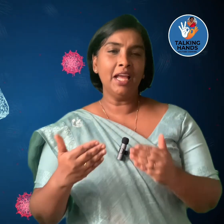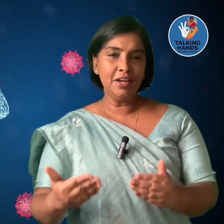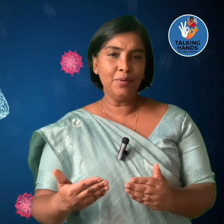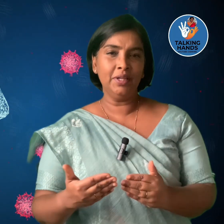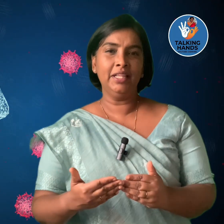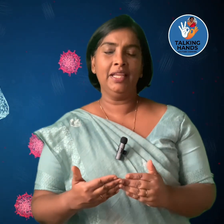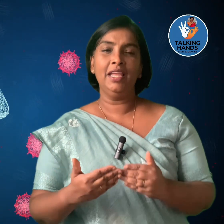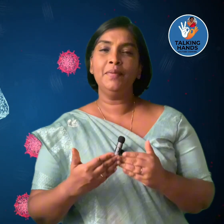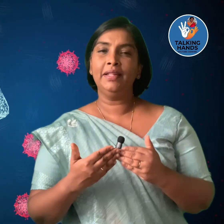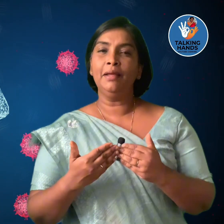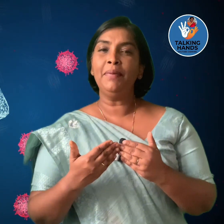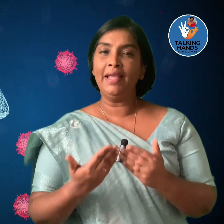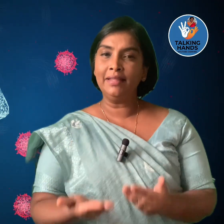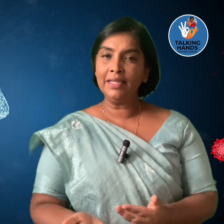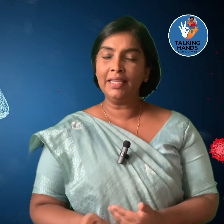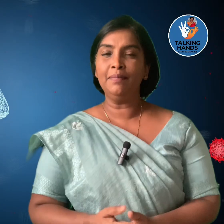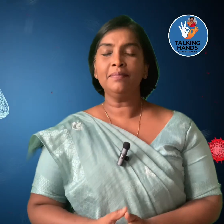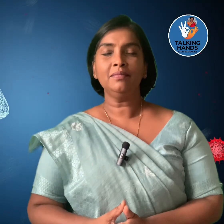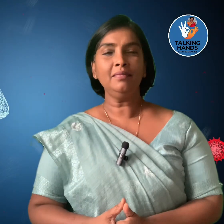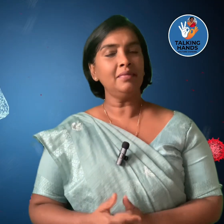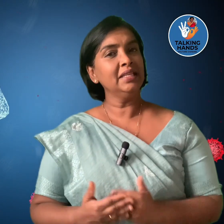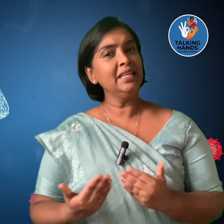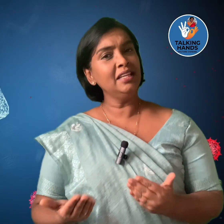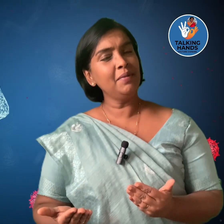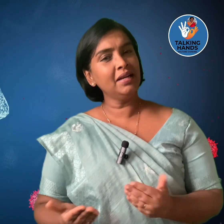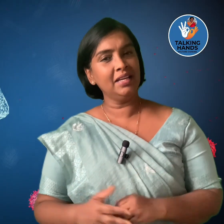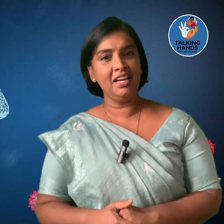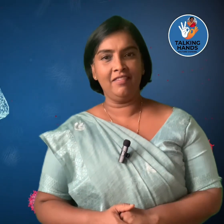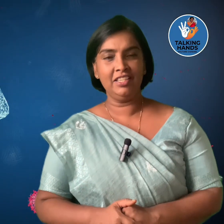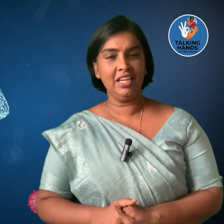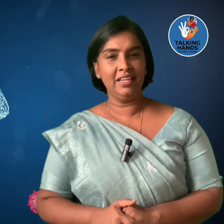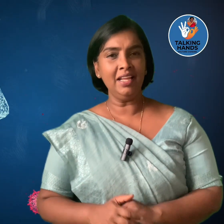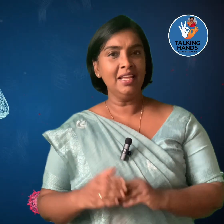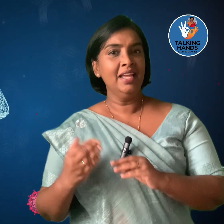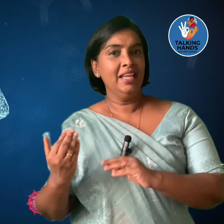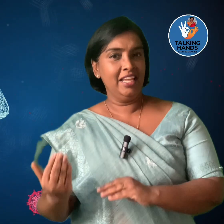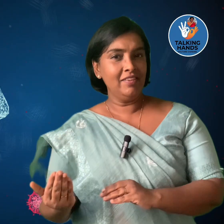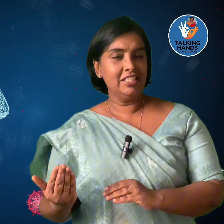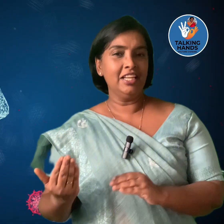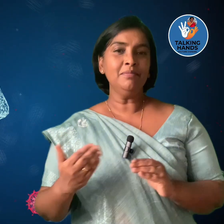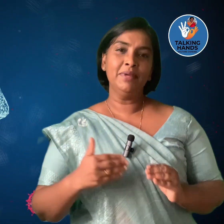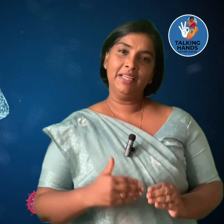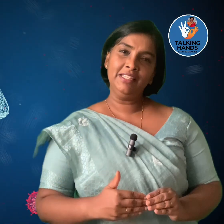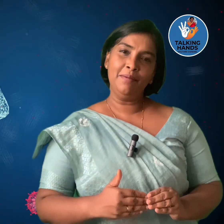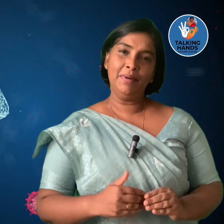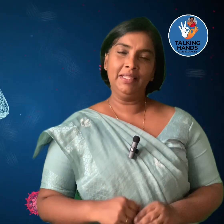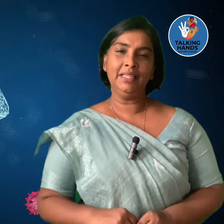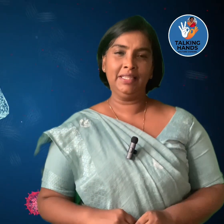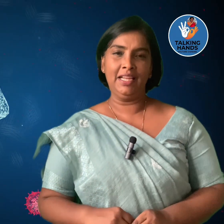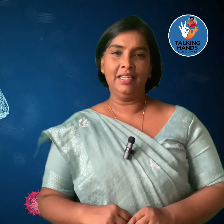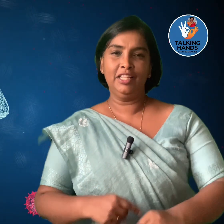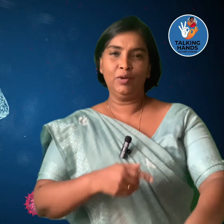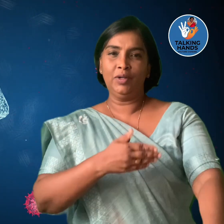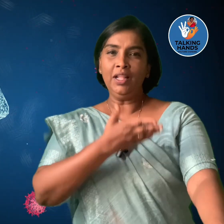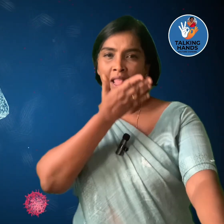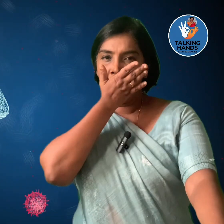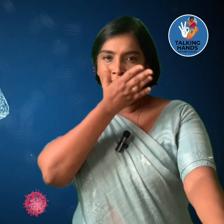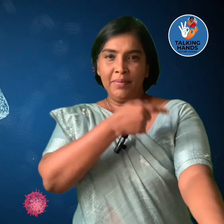ඕන දේ. එහෙම නැත්නම් පැහැදිලි කිරීමක් කරන්න අවශ්‍යයි නම් ඒ වචනත් මේකට සම්බන්ධ කරගන්න. එතකොට මේක